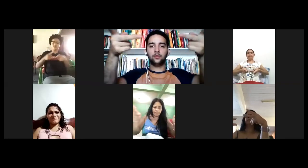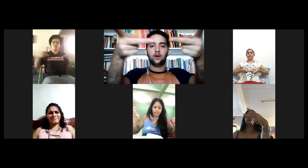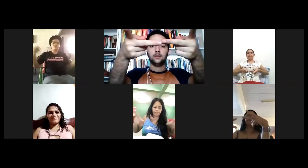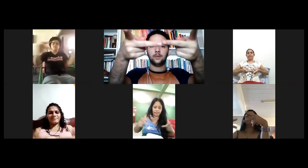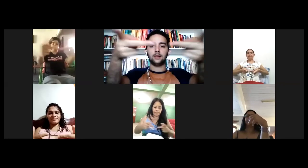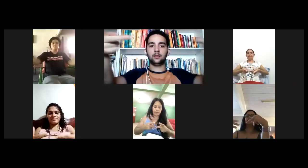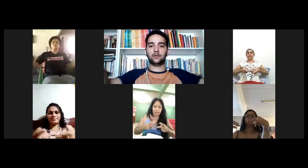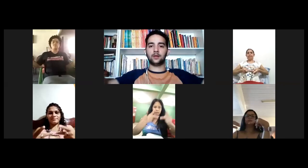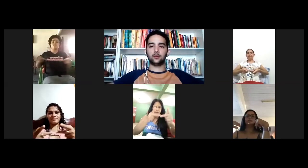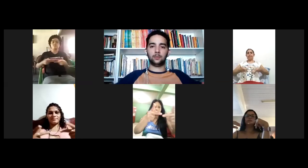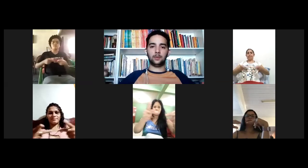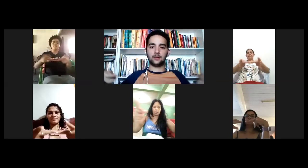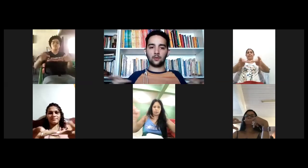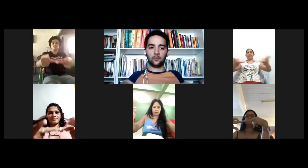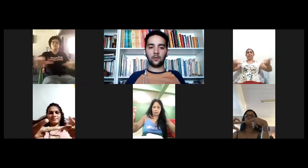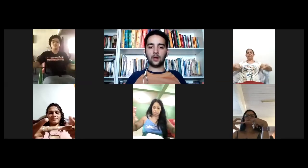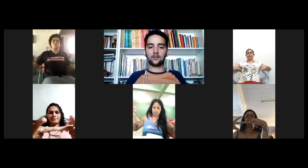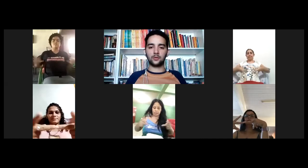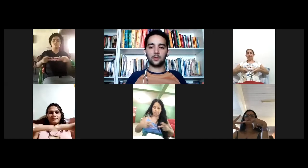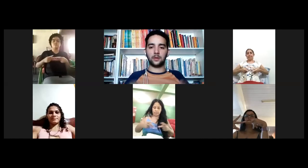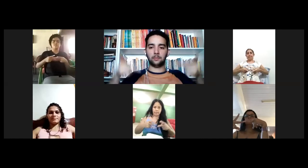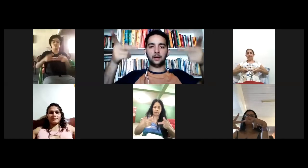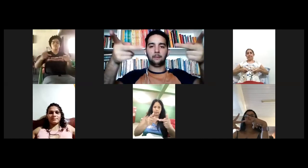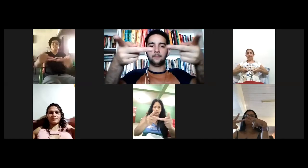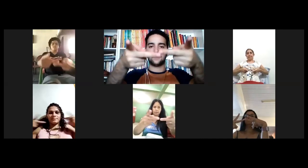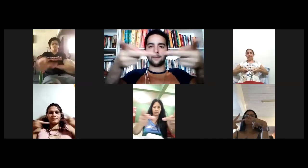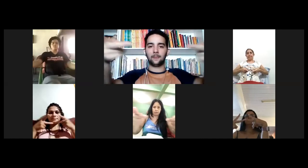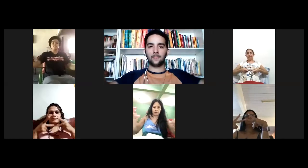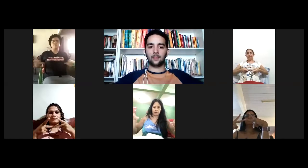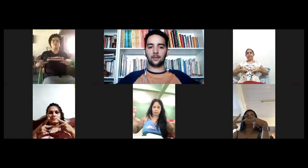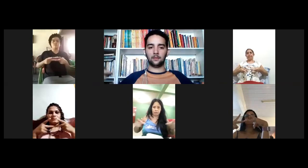De fora para dentro, fazendo a pizza com configuração de mão em P.